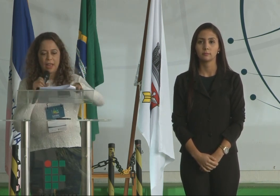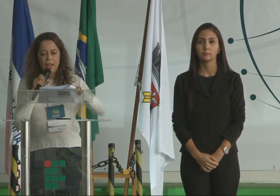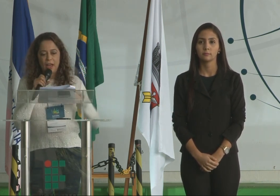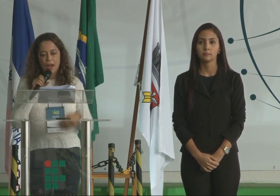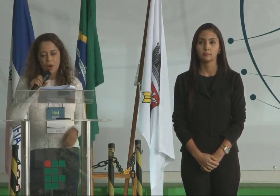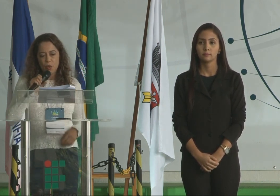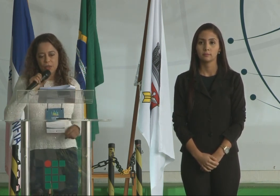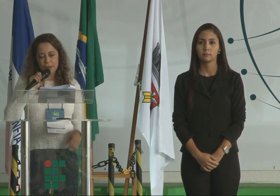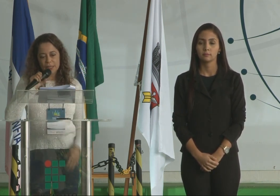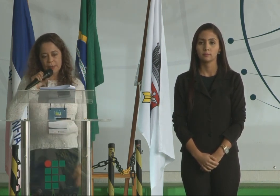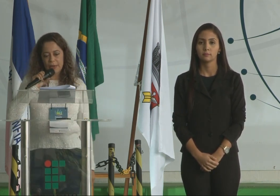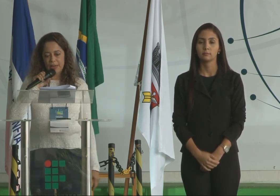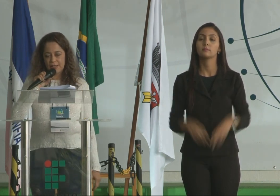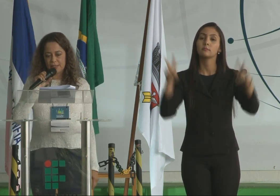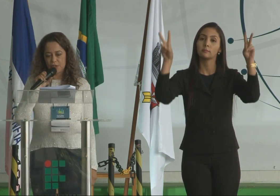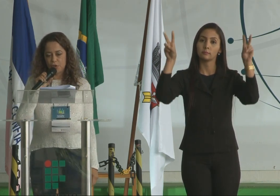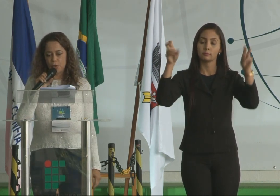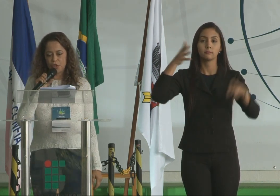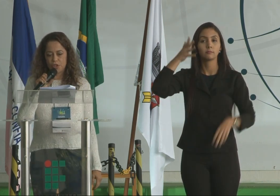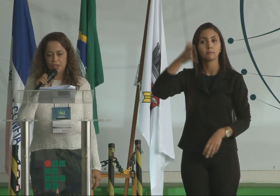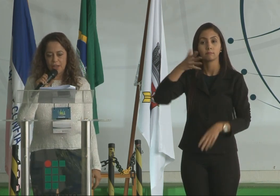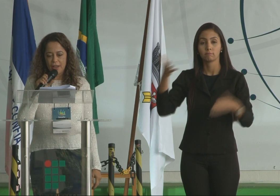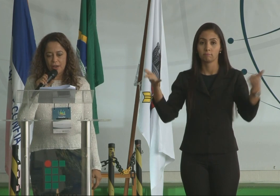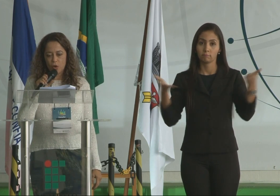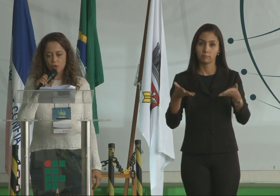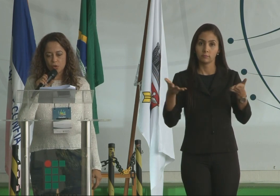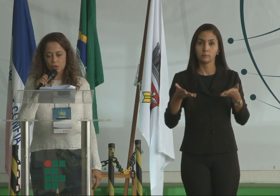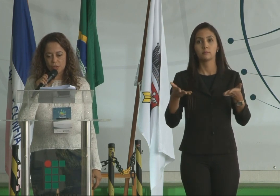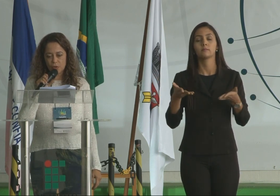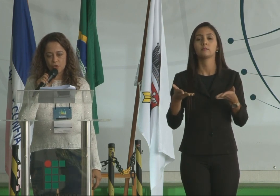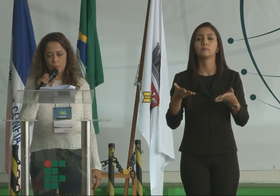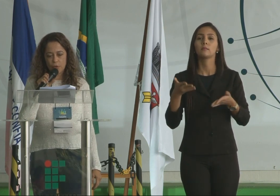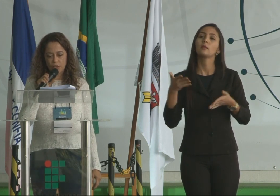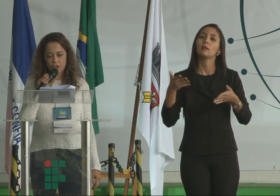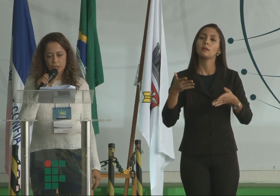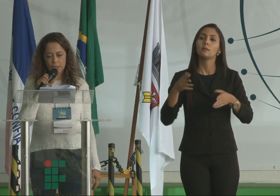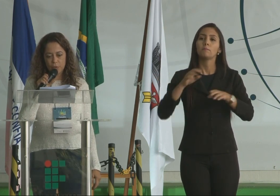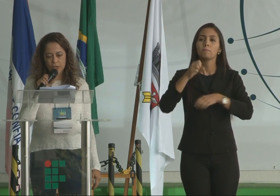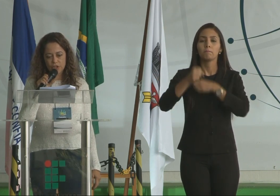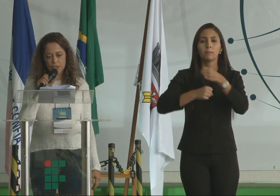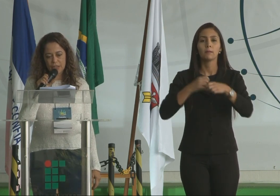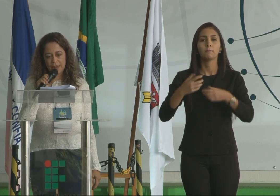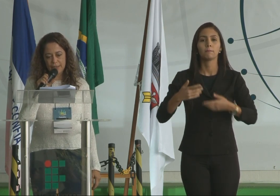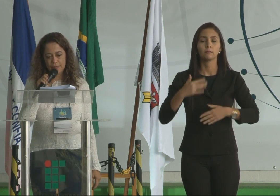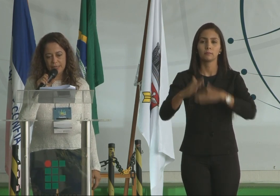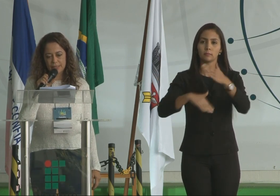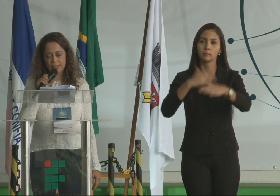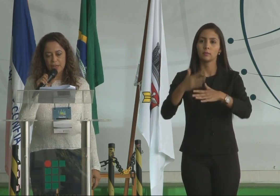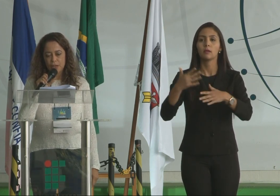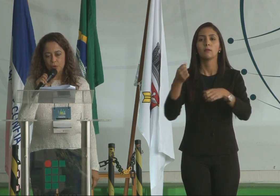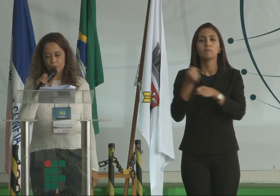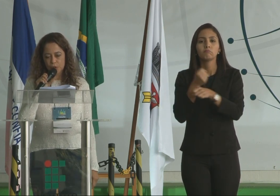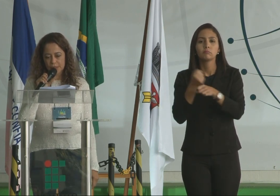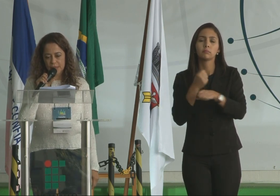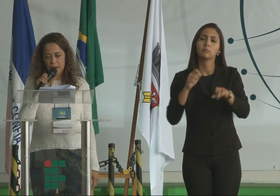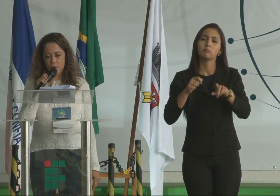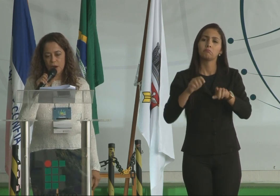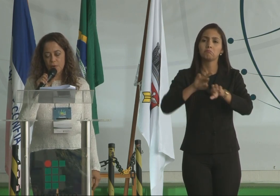O tema da palestra de hoje é Construção de uma Política Lindística da Libras, do social ao